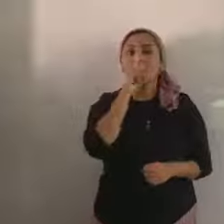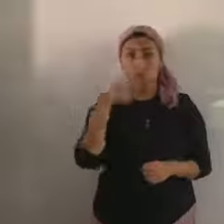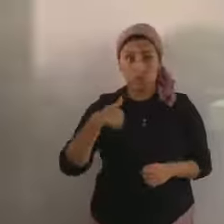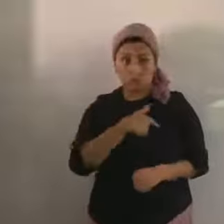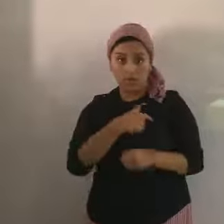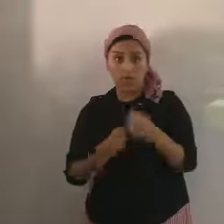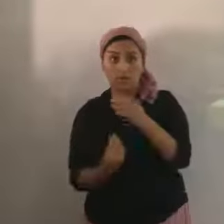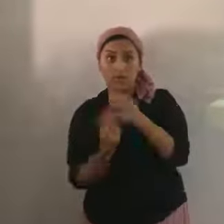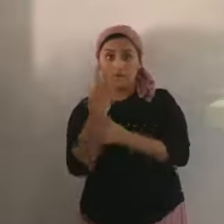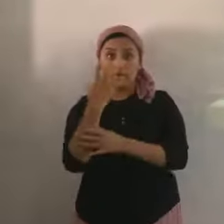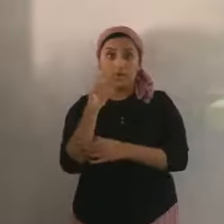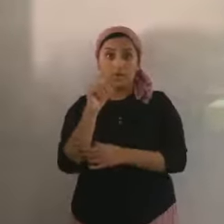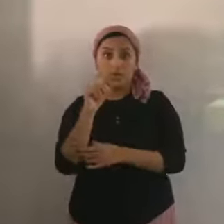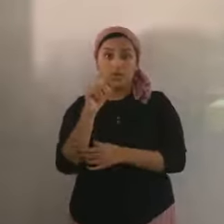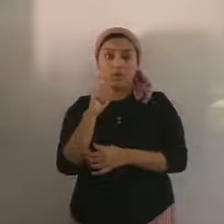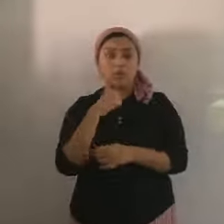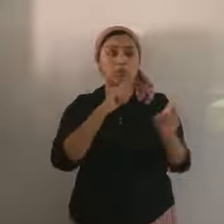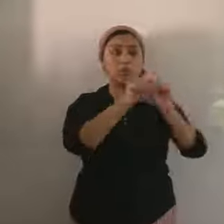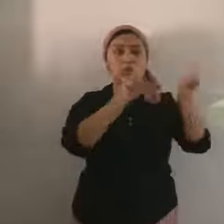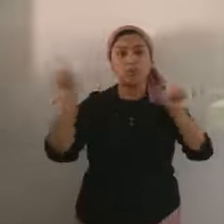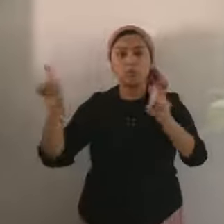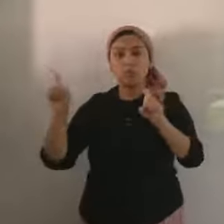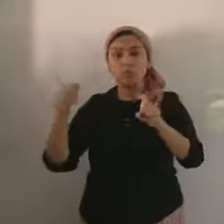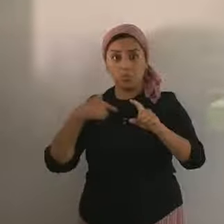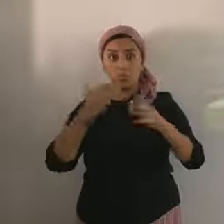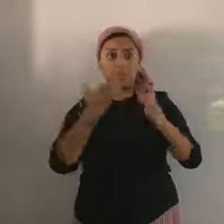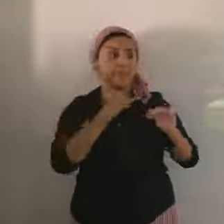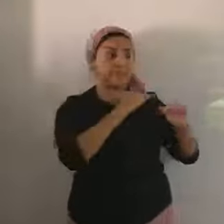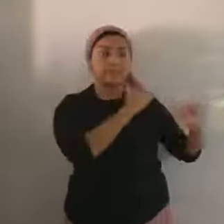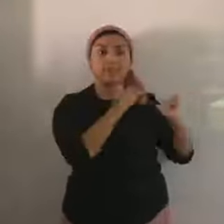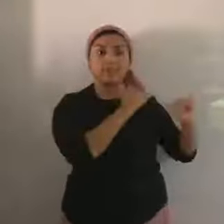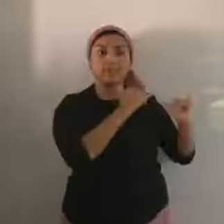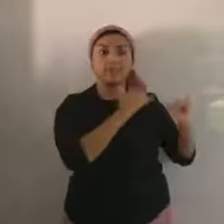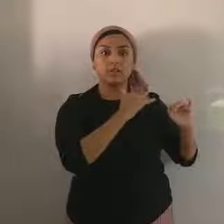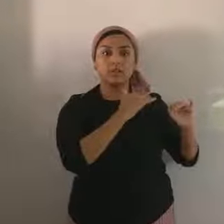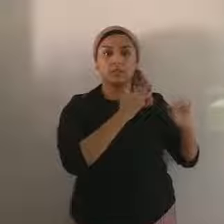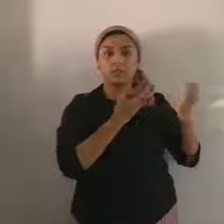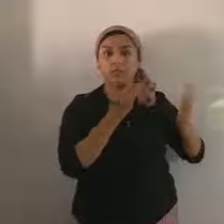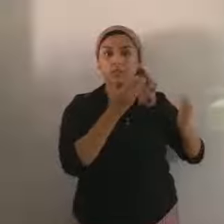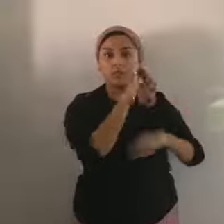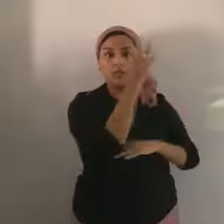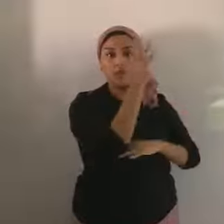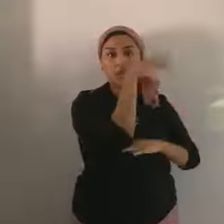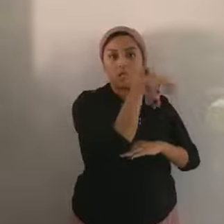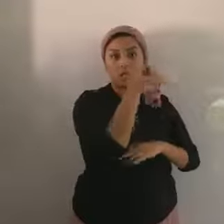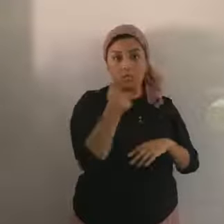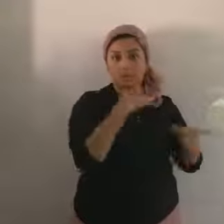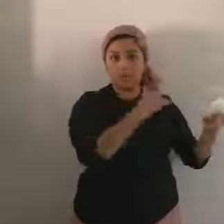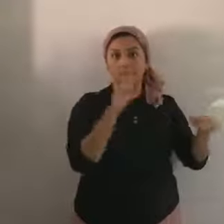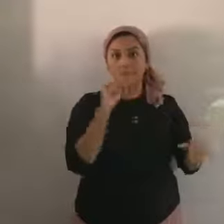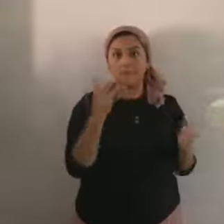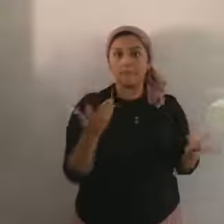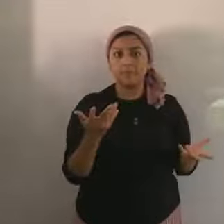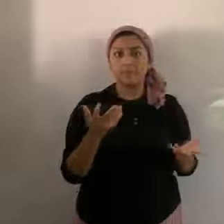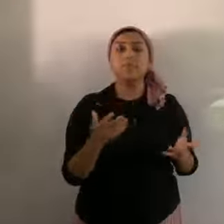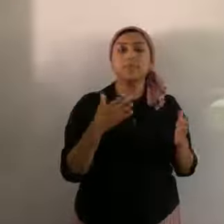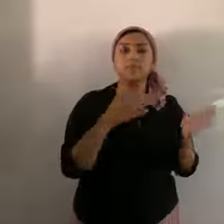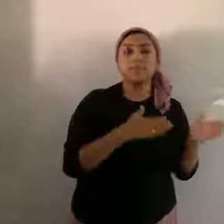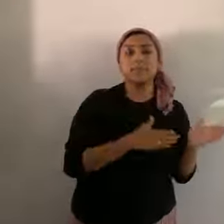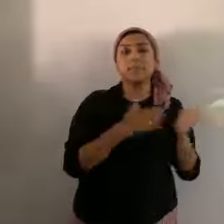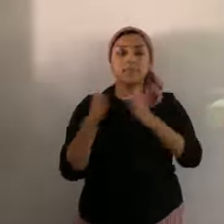nosotros? ¿Y nosotros no estaremos igual que esa higuera que maldijo Yahshua? Ahora, paso a